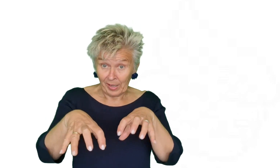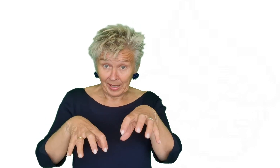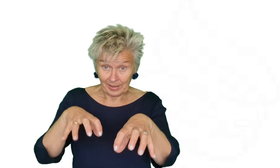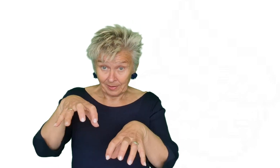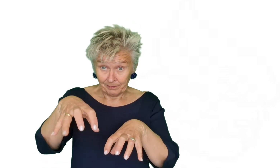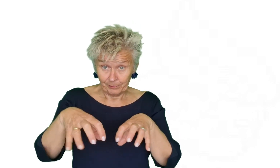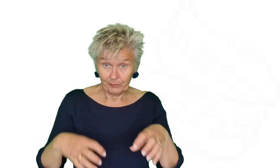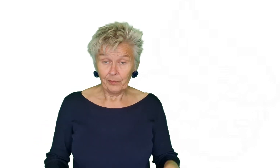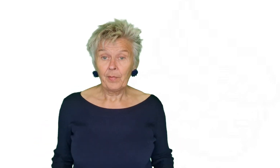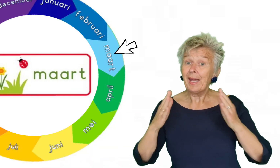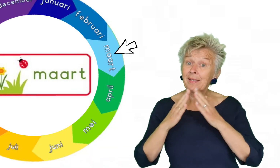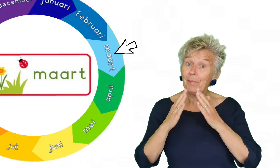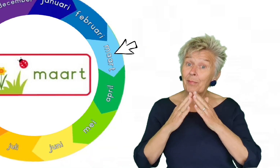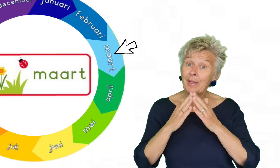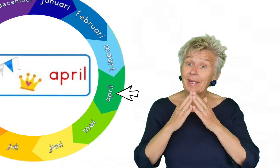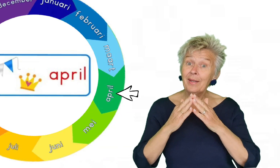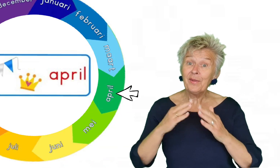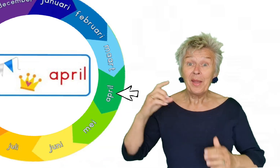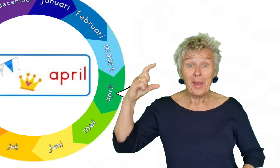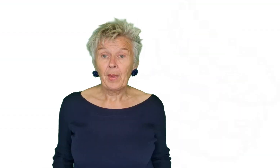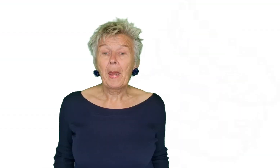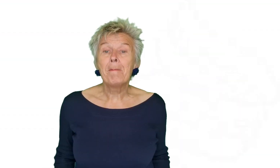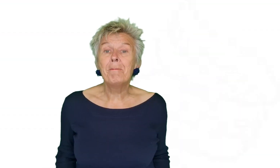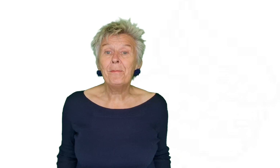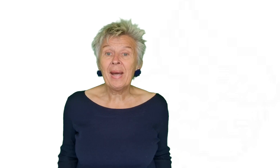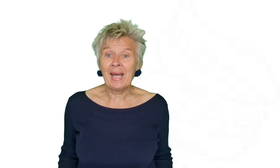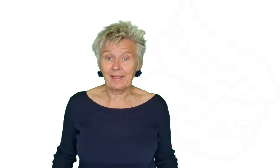Februari. Maart, april. Maart.